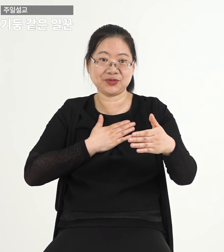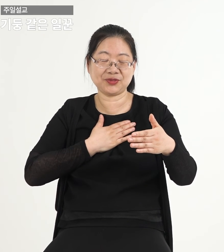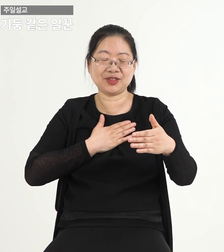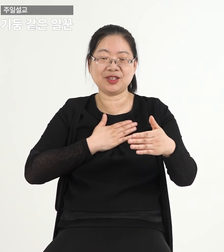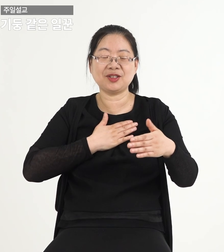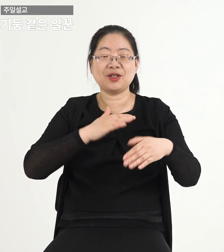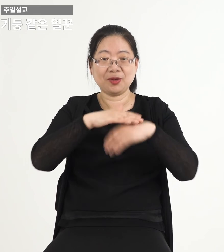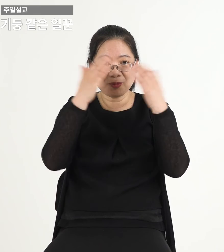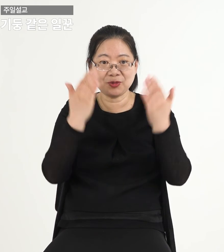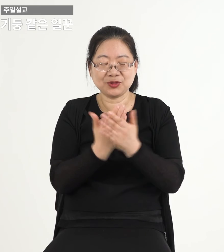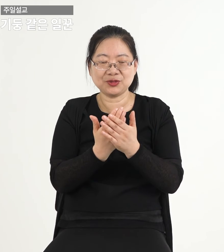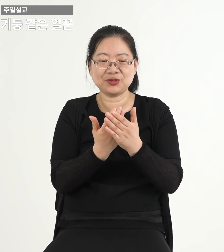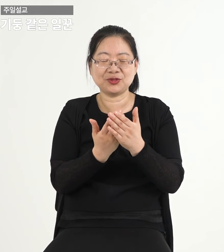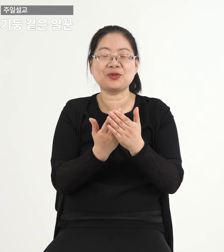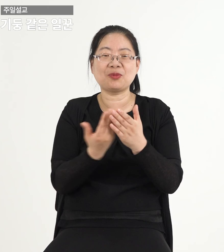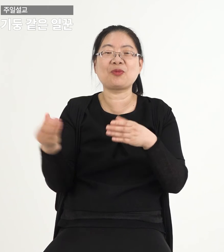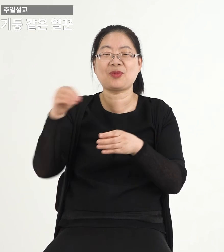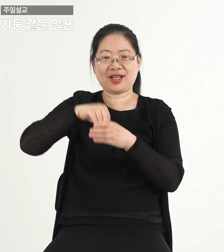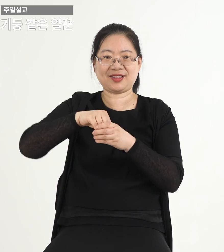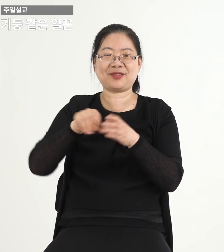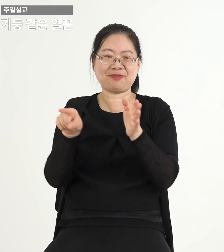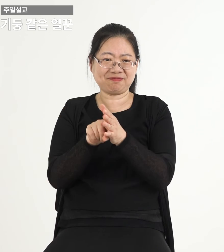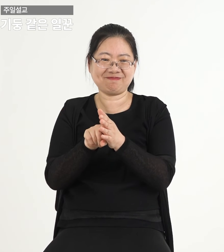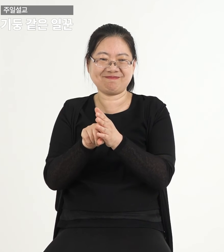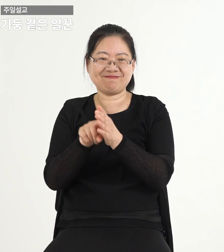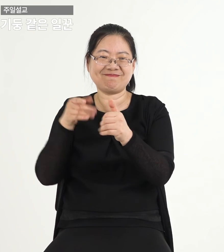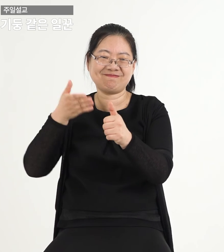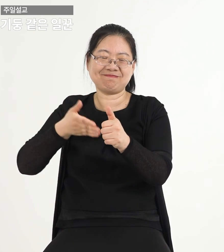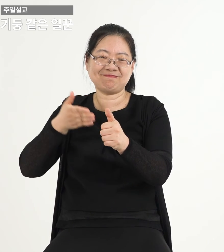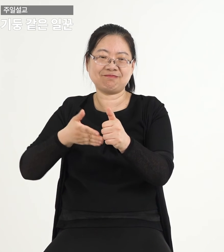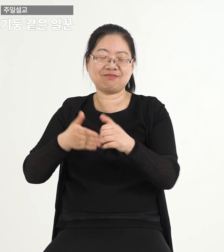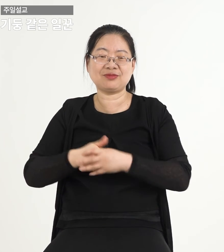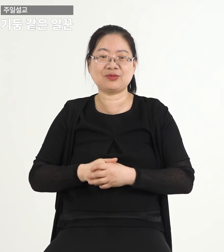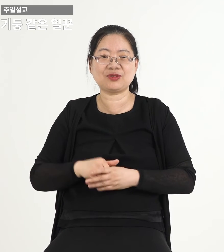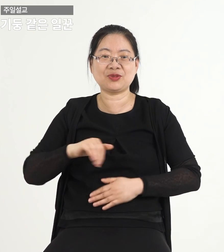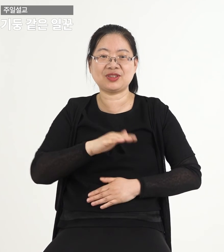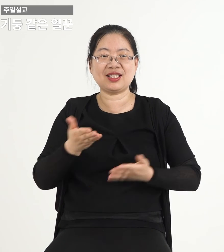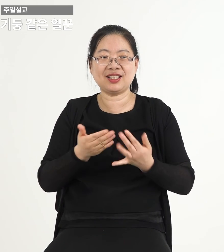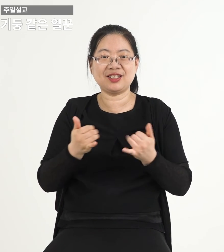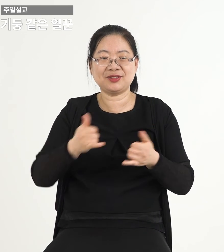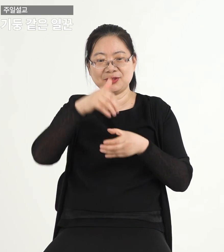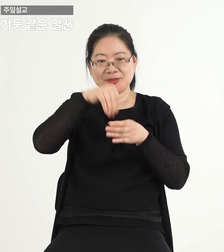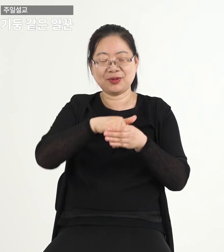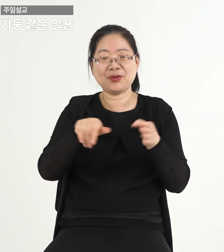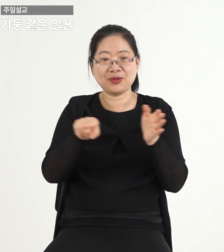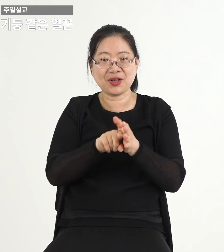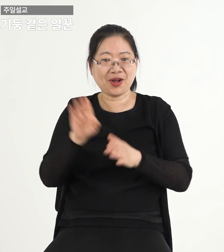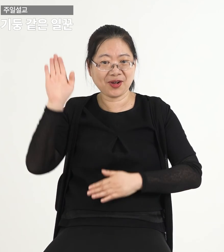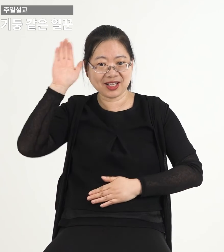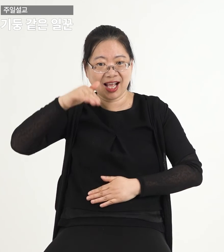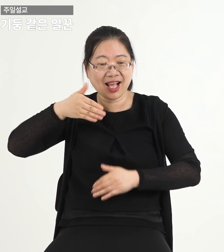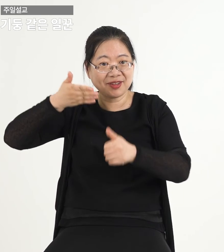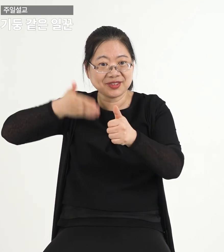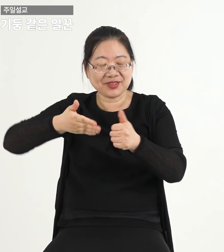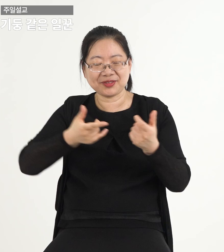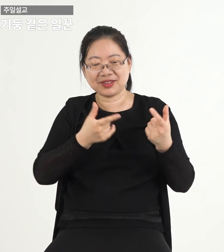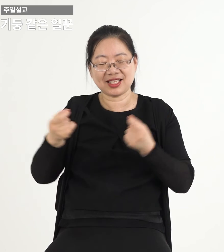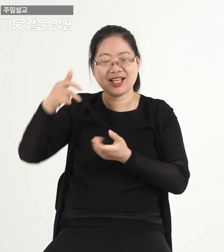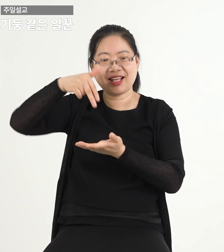있다는 사실을 믿고 우리 일꾼 투표하러 나가십시다. 우리 다